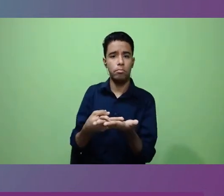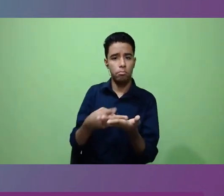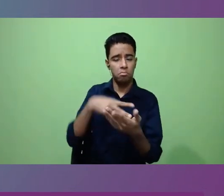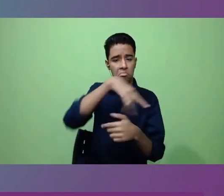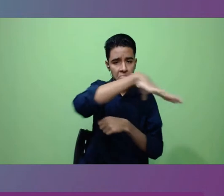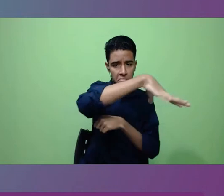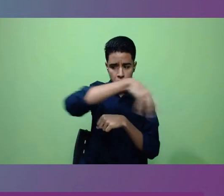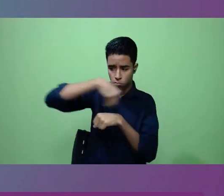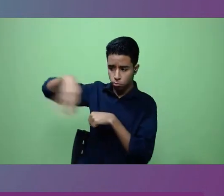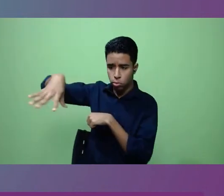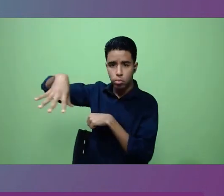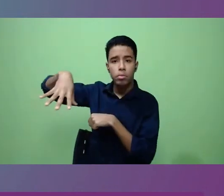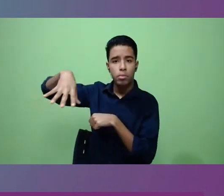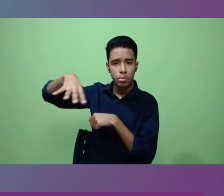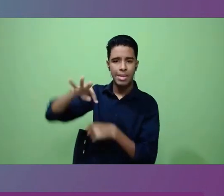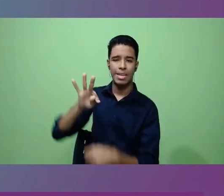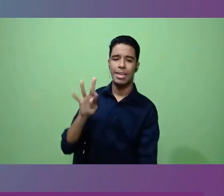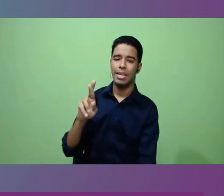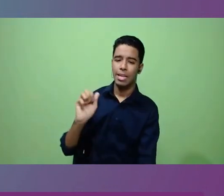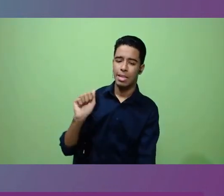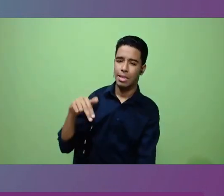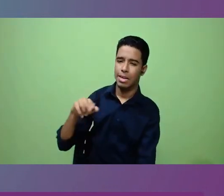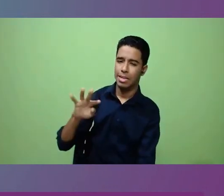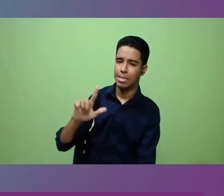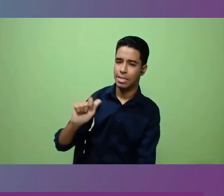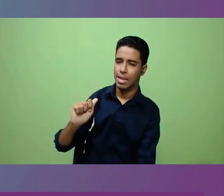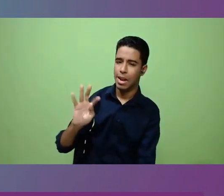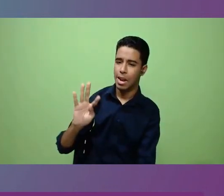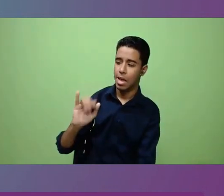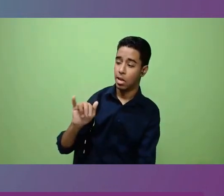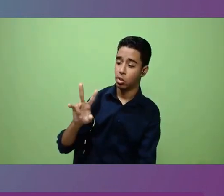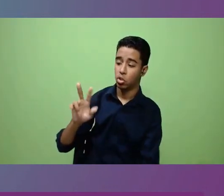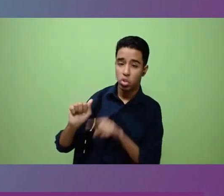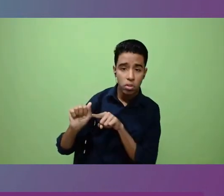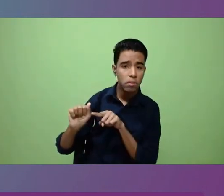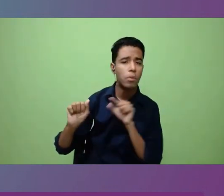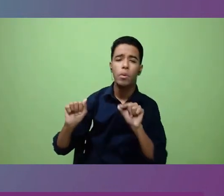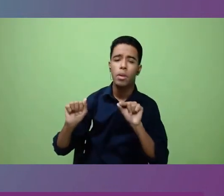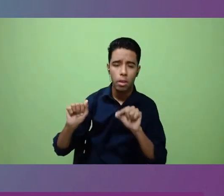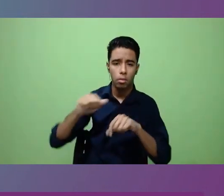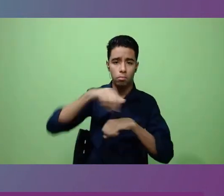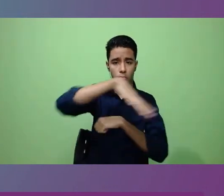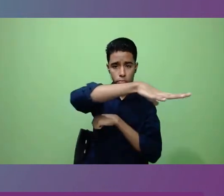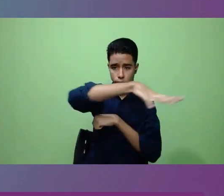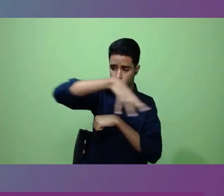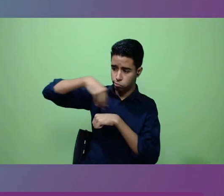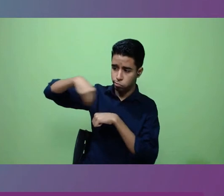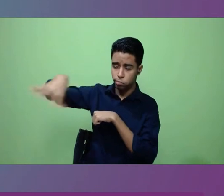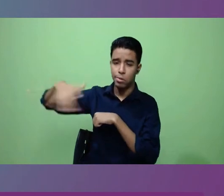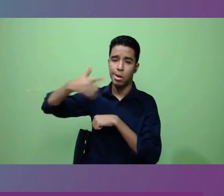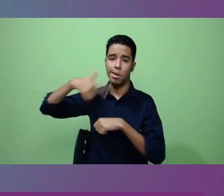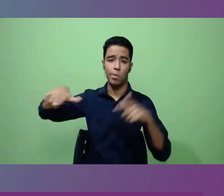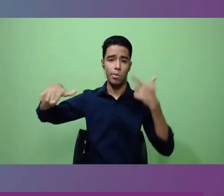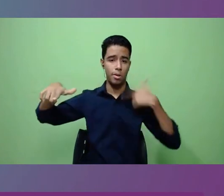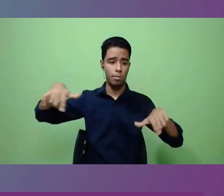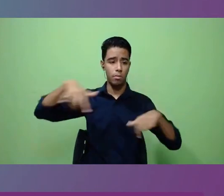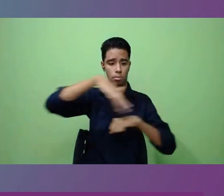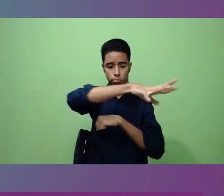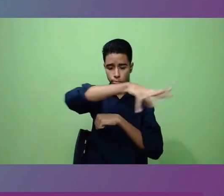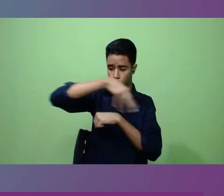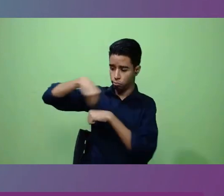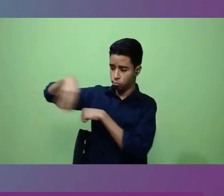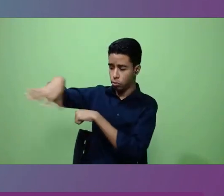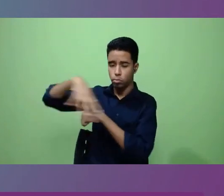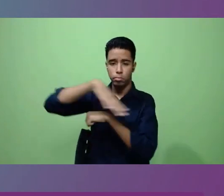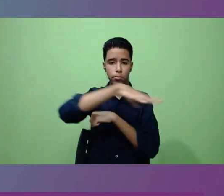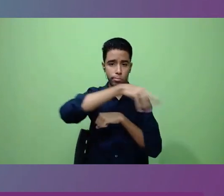uma atividade translativa? Uma atividade que leva informação de uma língua para outra. Se